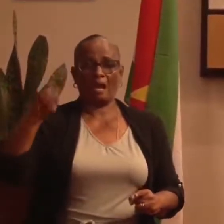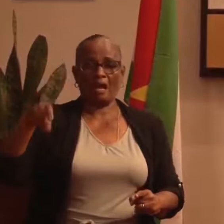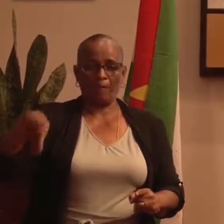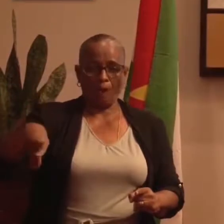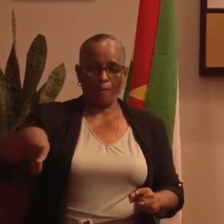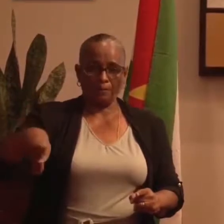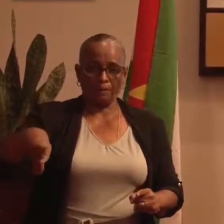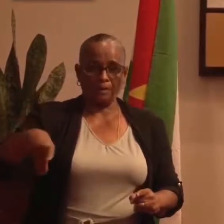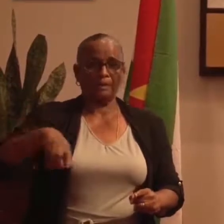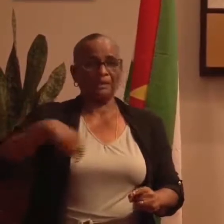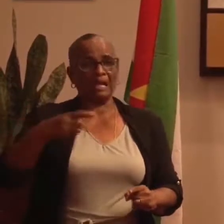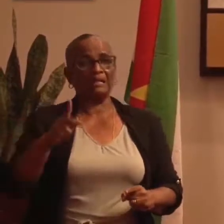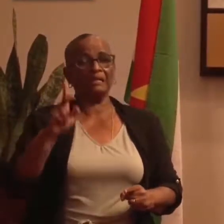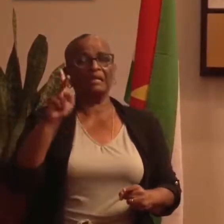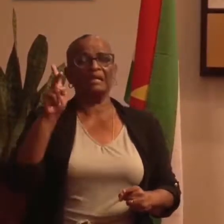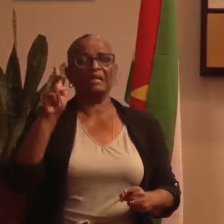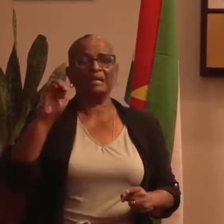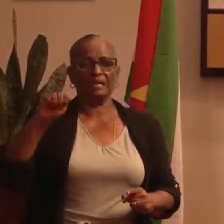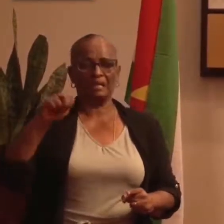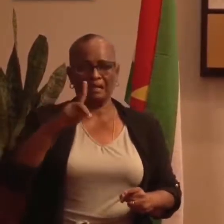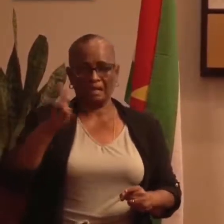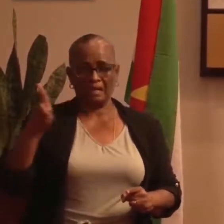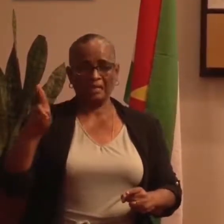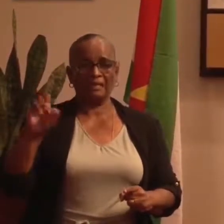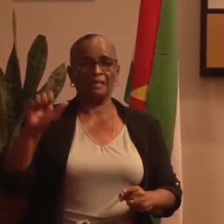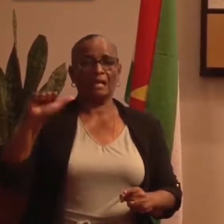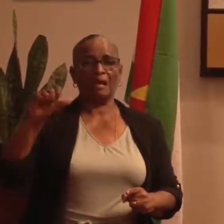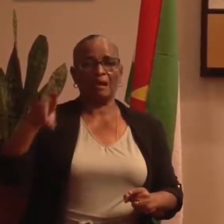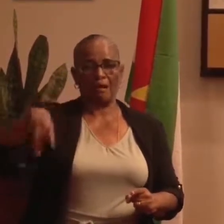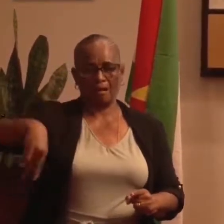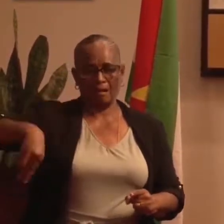is niemand anders dan Kenneth Amoxie. Nummer